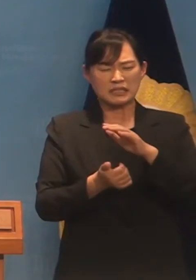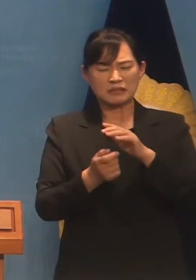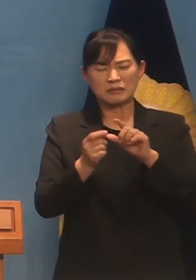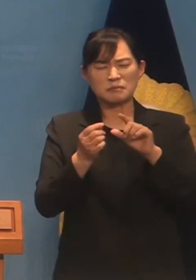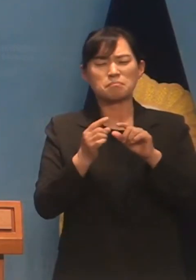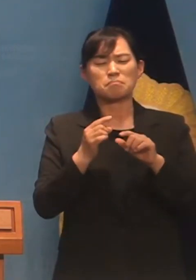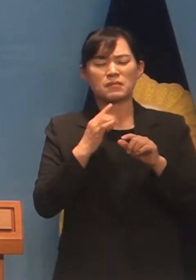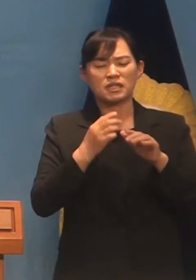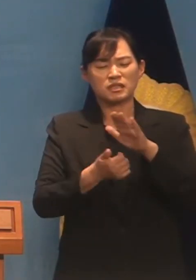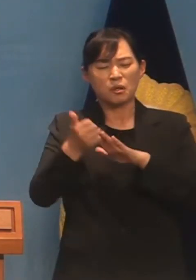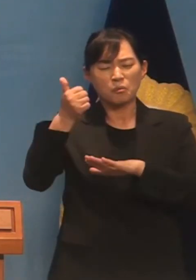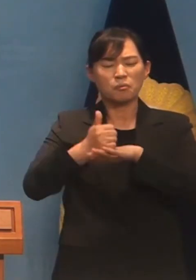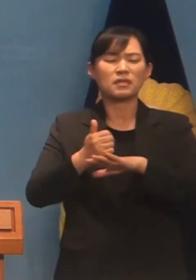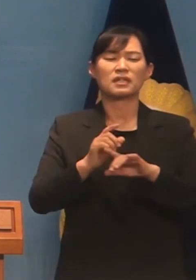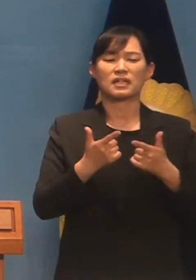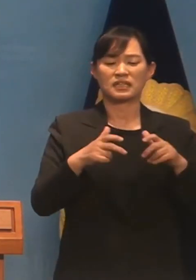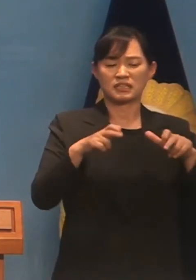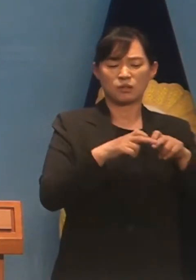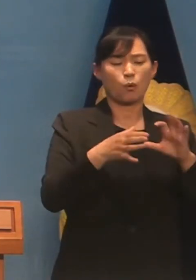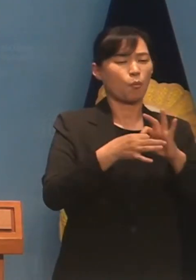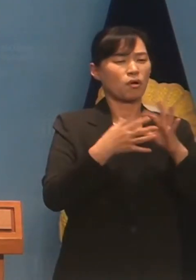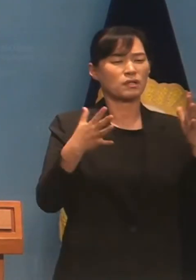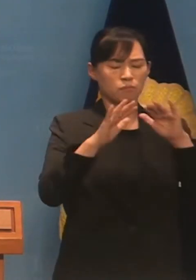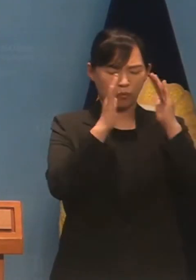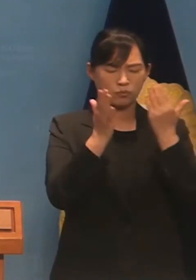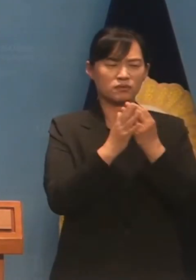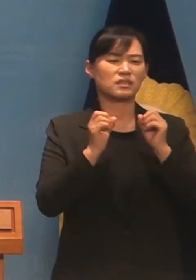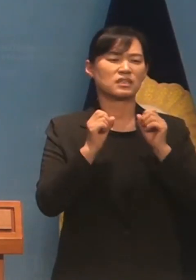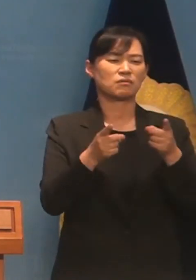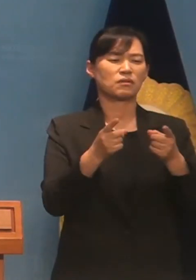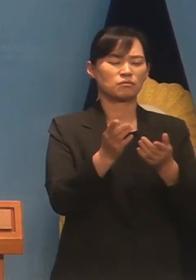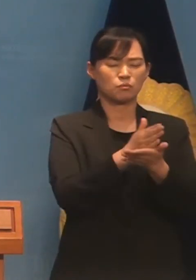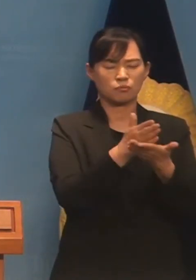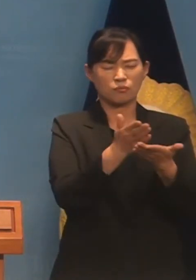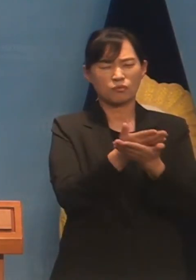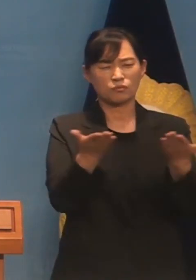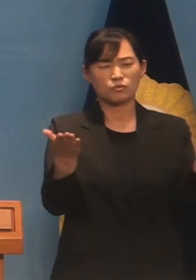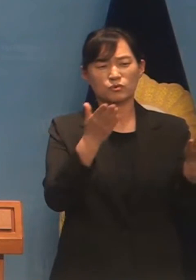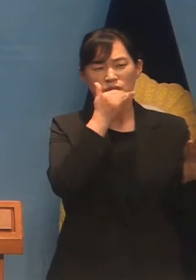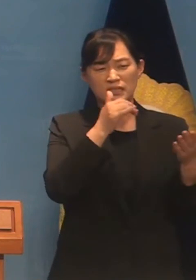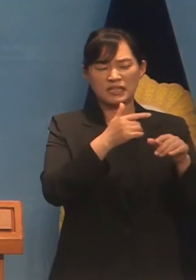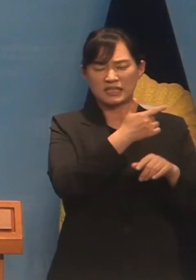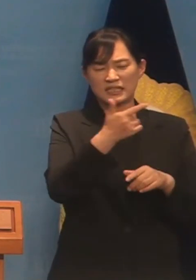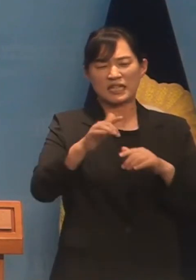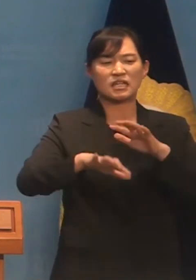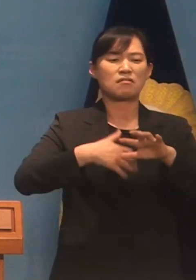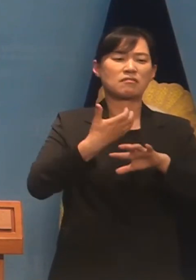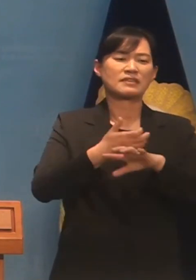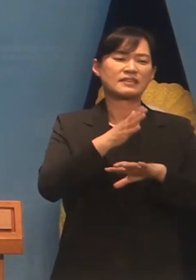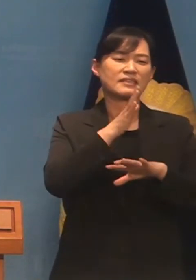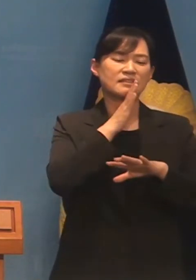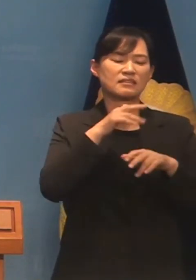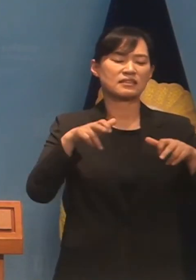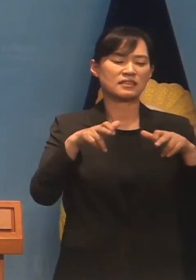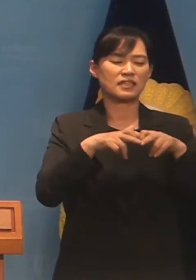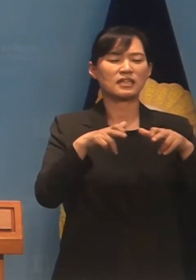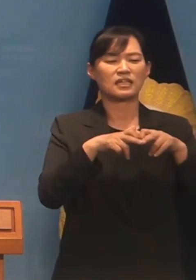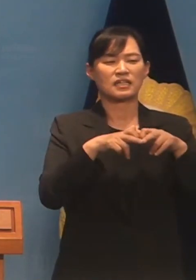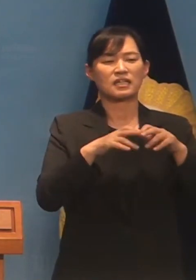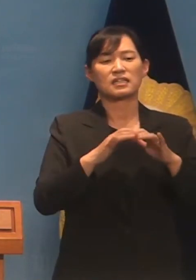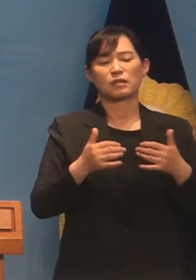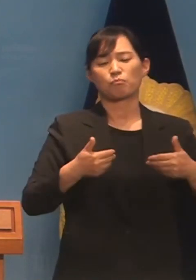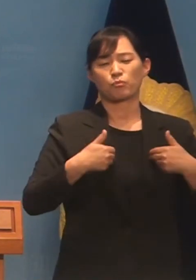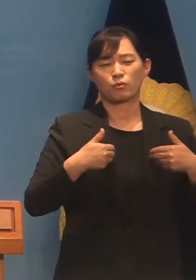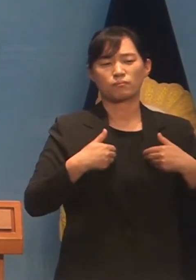아니라 장애에 상관없이 모든 기회가 권리로 보장되는 사회 대개혁이 진정 장애인들에게